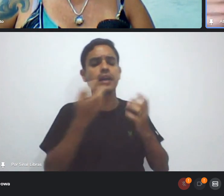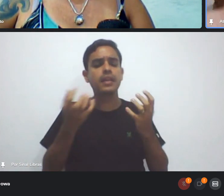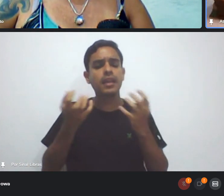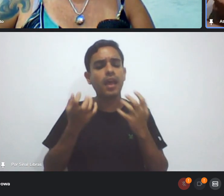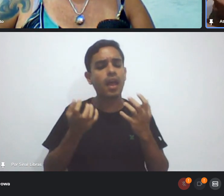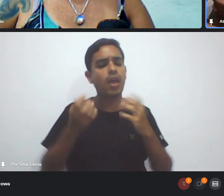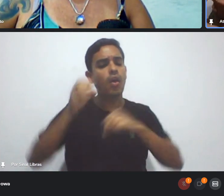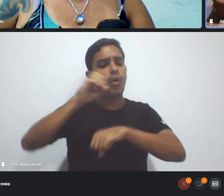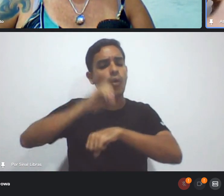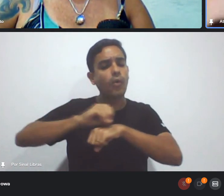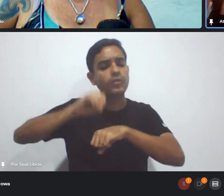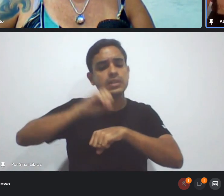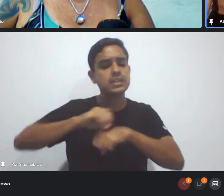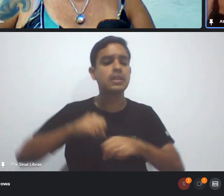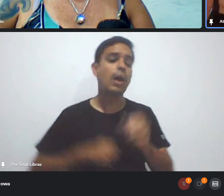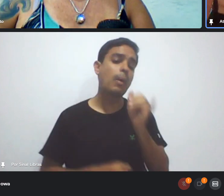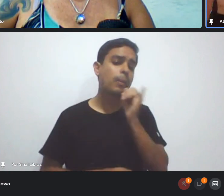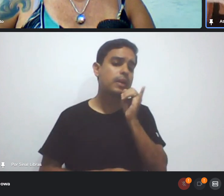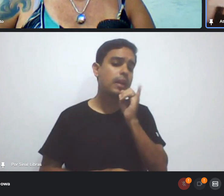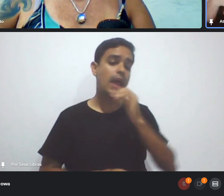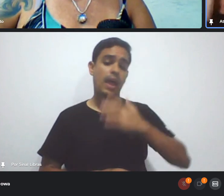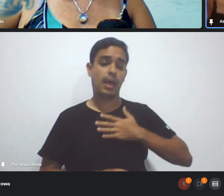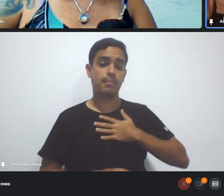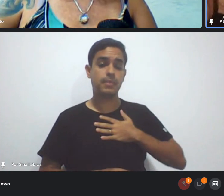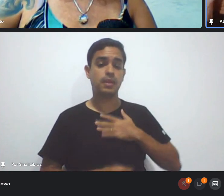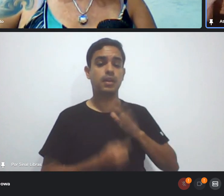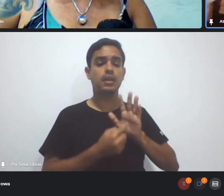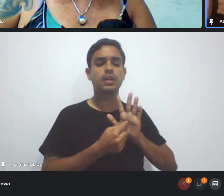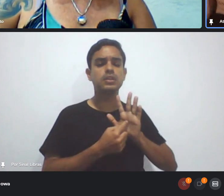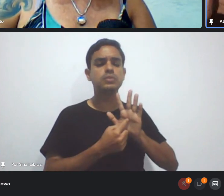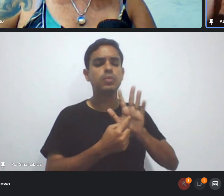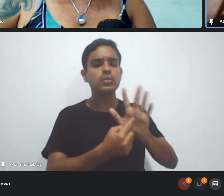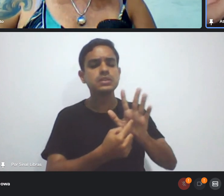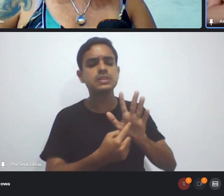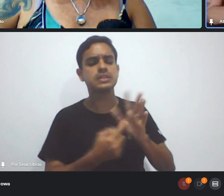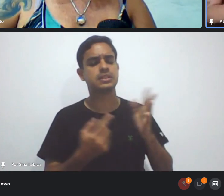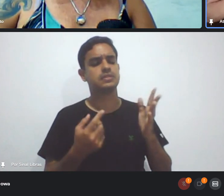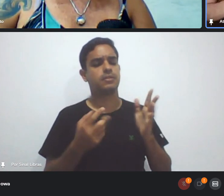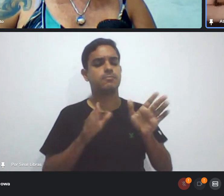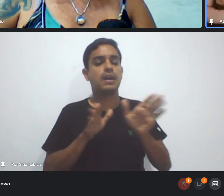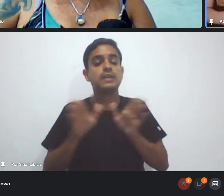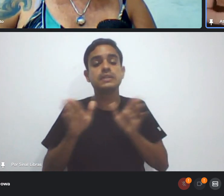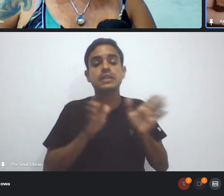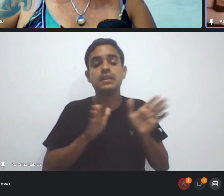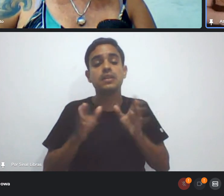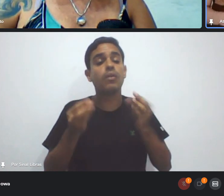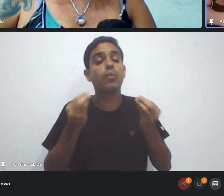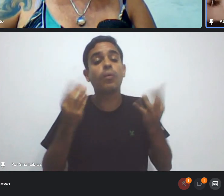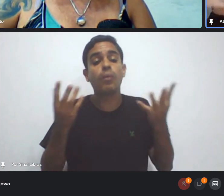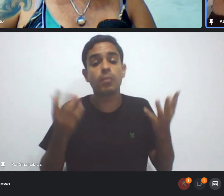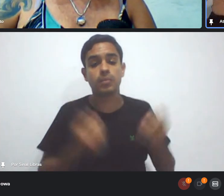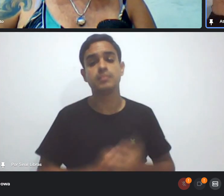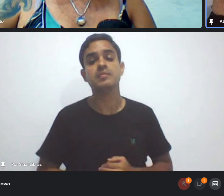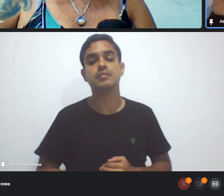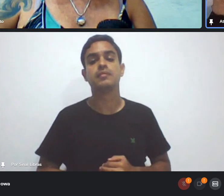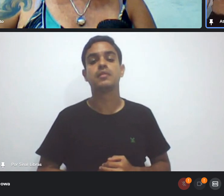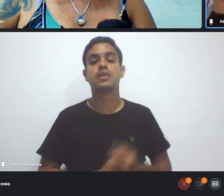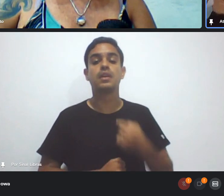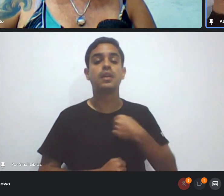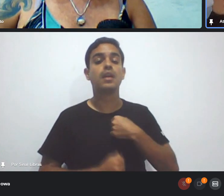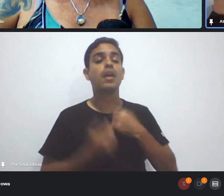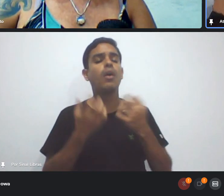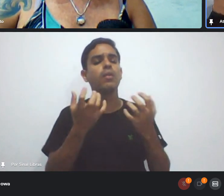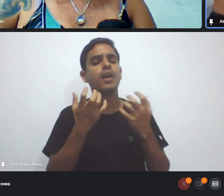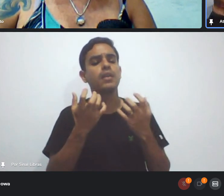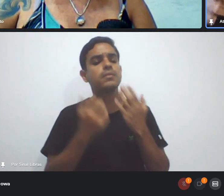como, por exemplo, tornar a minha exposição sensorial e acessível. Então, eu queria até fazer um apelo que